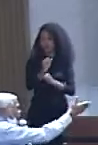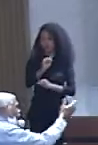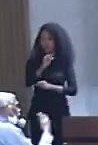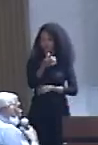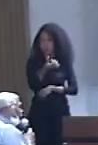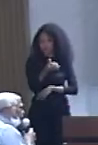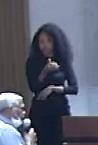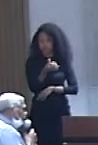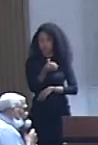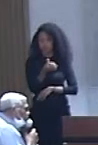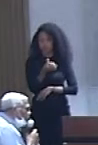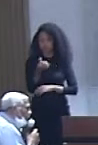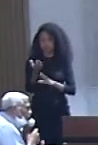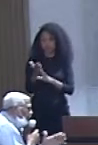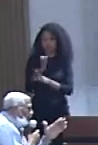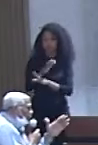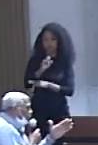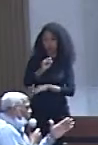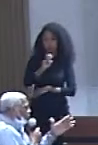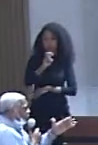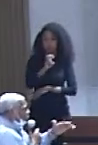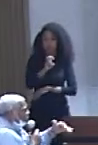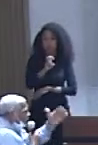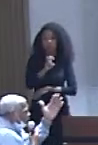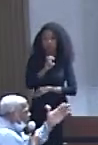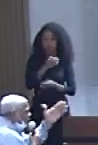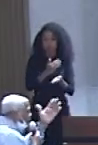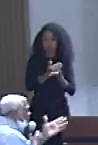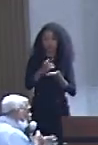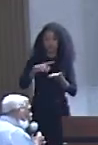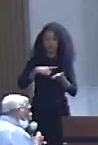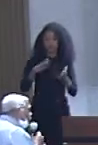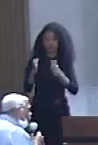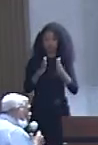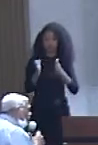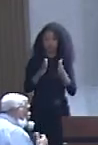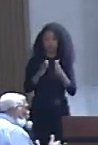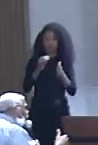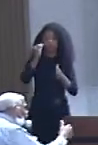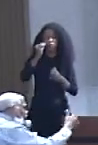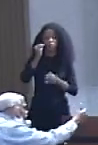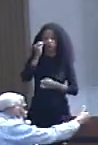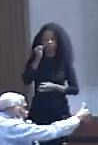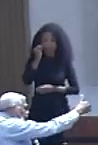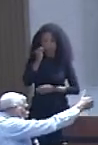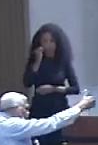tinha entrado em 85 e ainda estava no período probatório, né, com